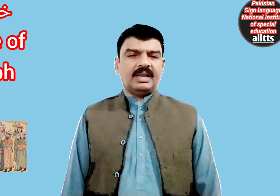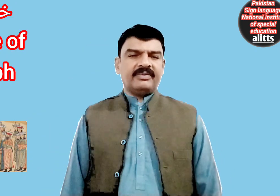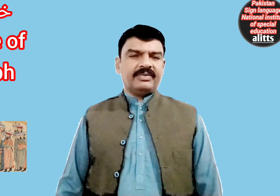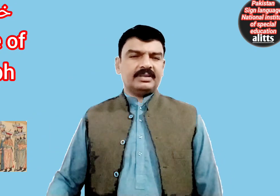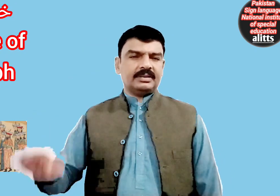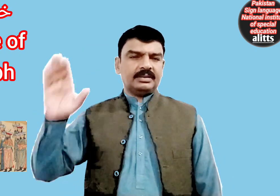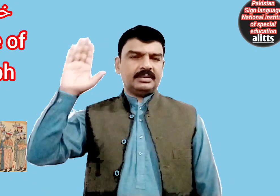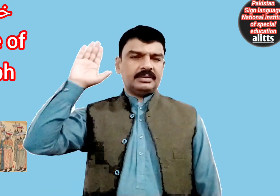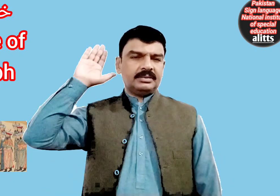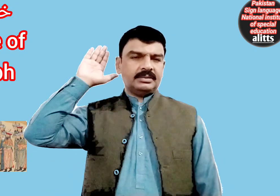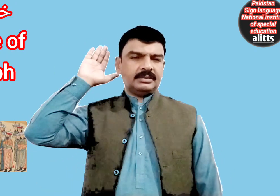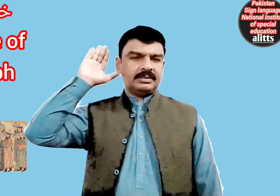खिलाफत,